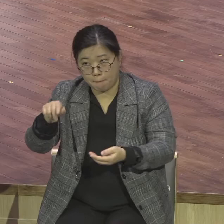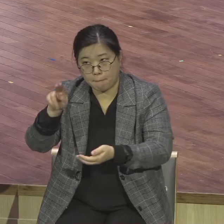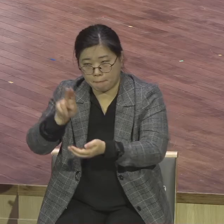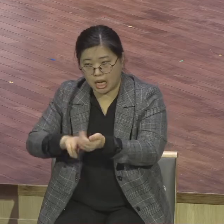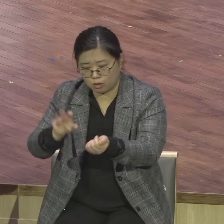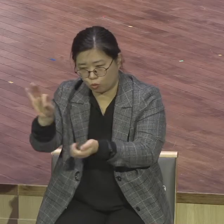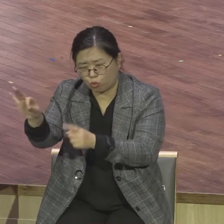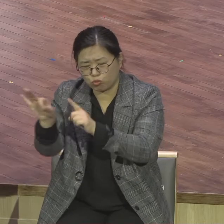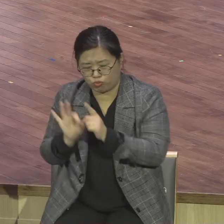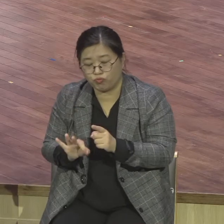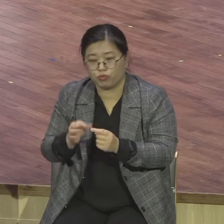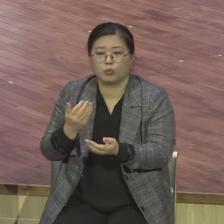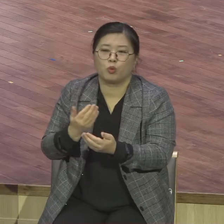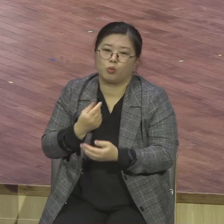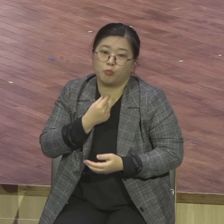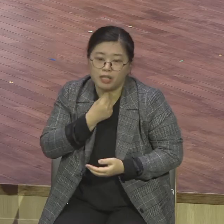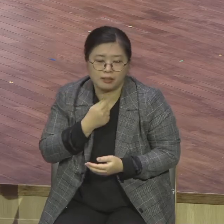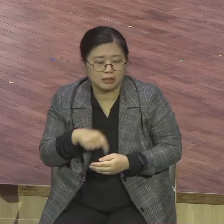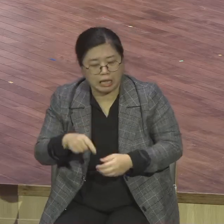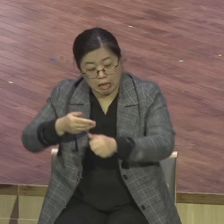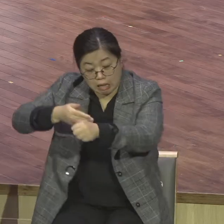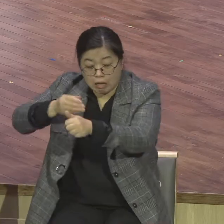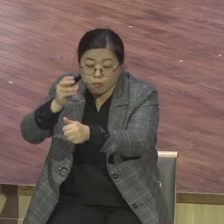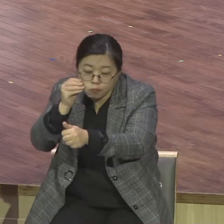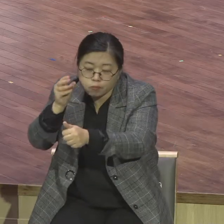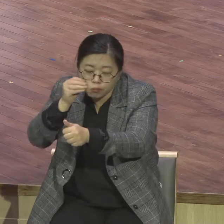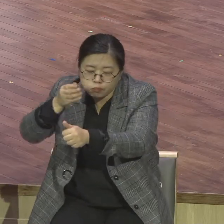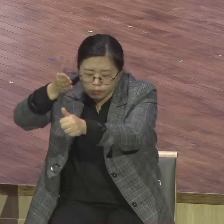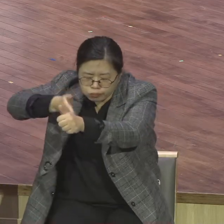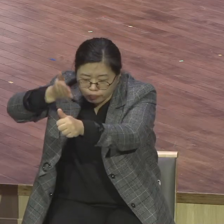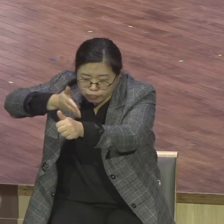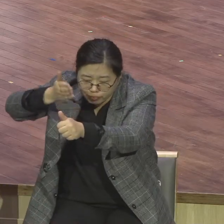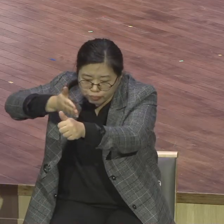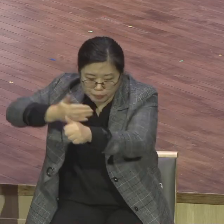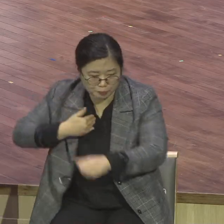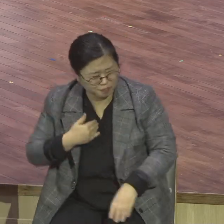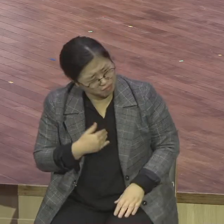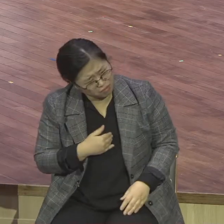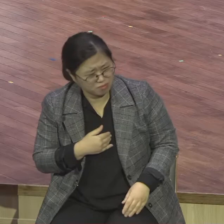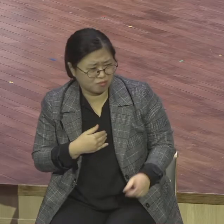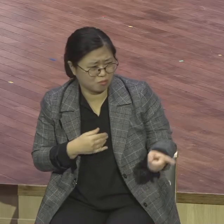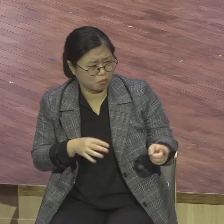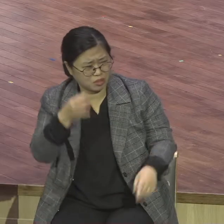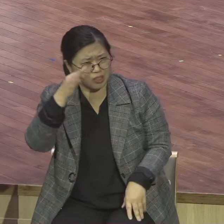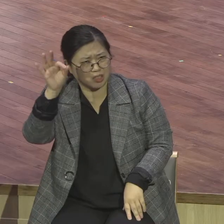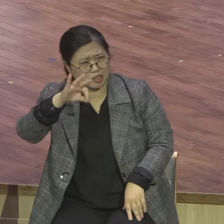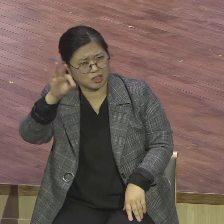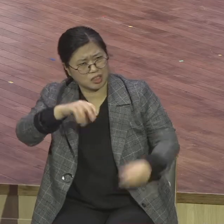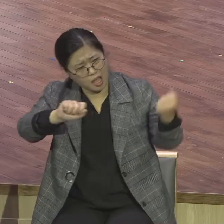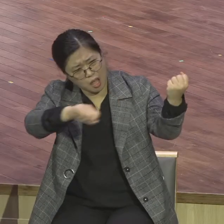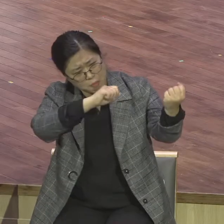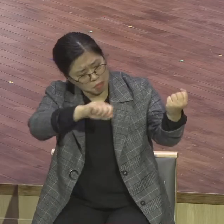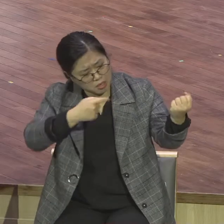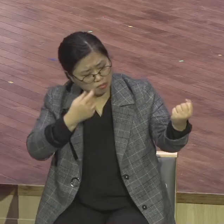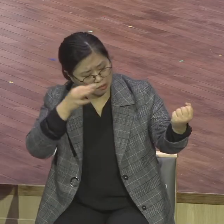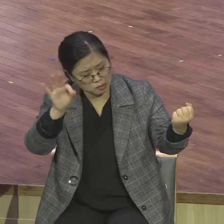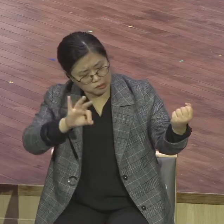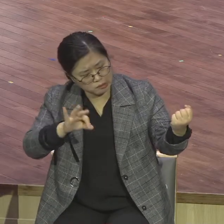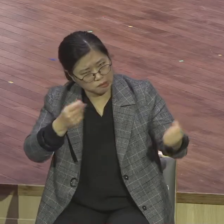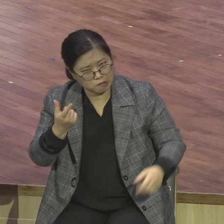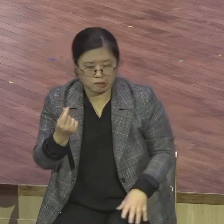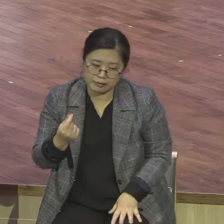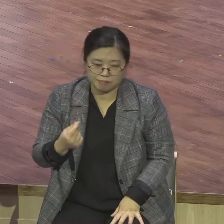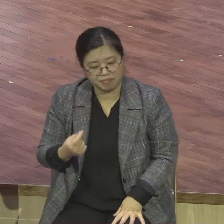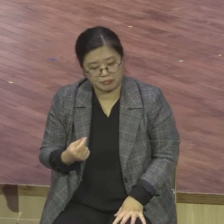그냥 하도 사정하니까 5달러 주고 가져왔어요. 그래서 앉아서